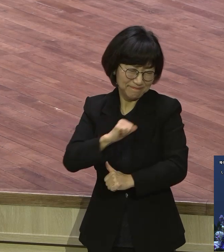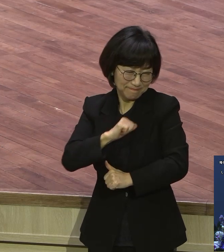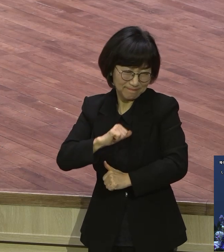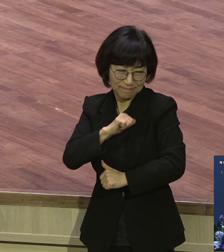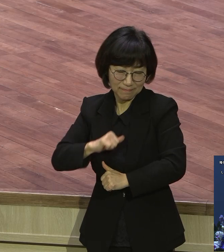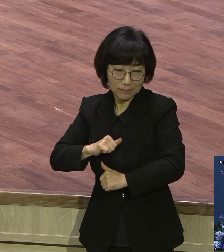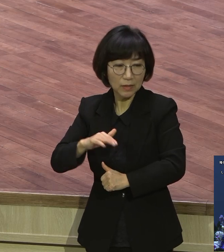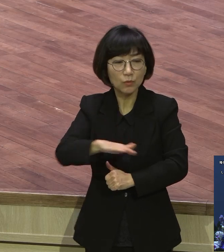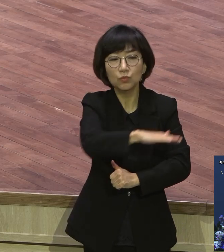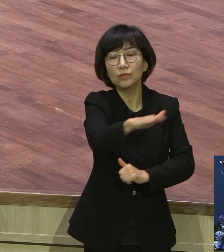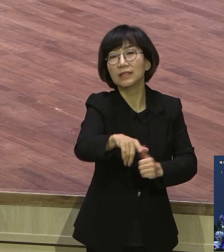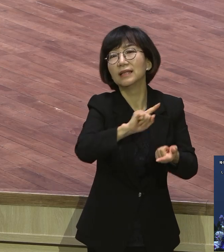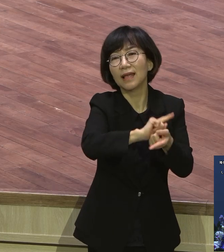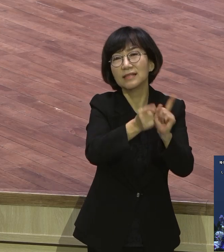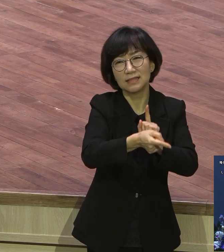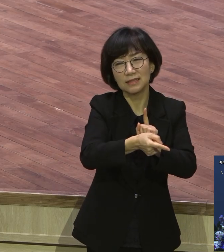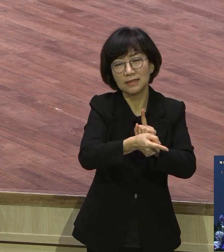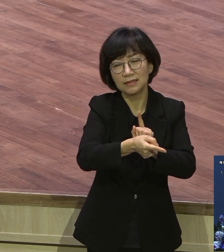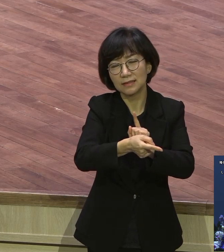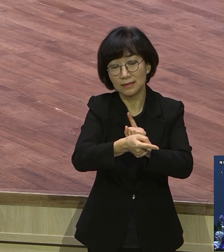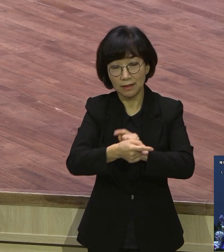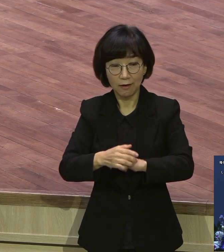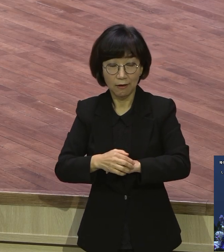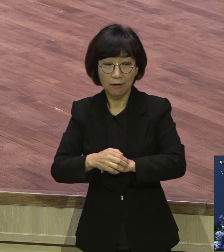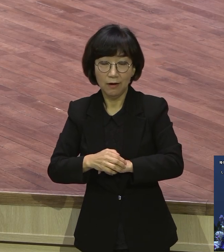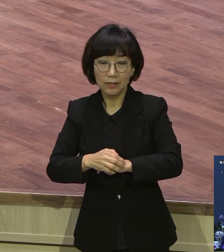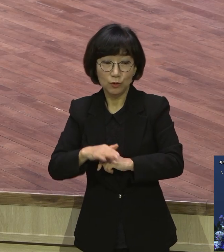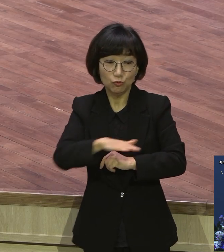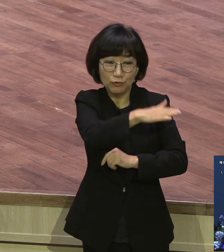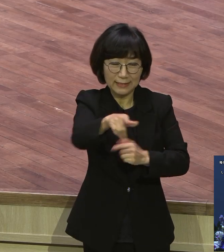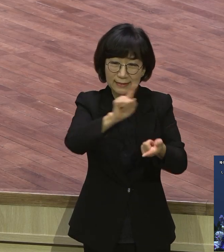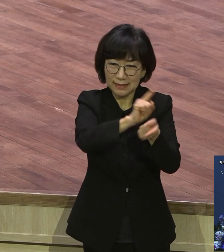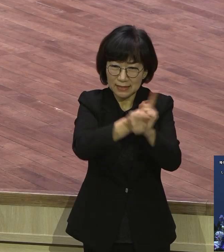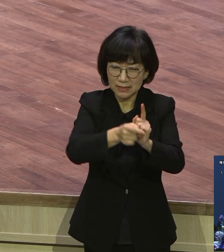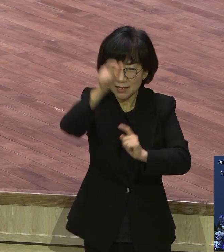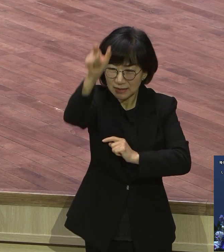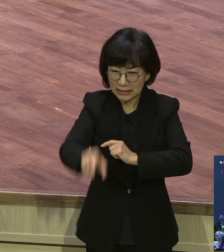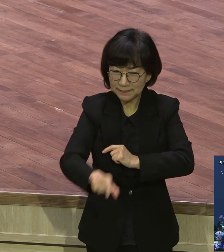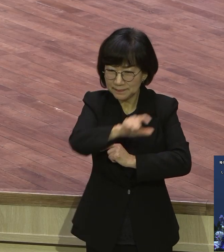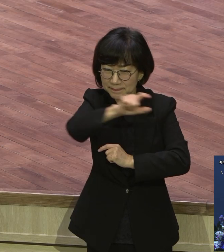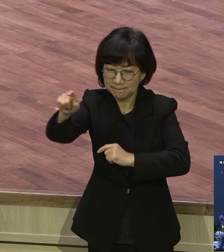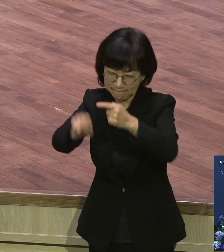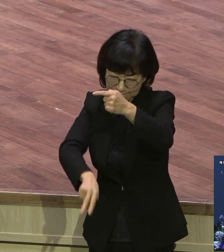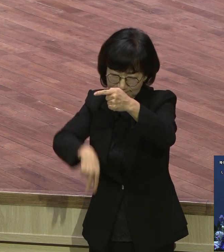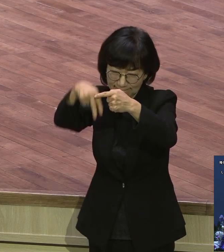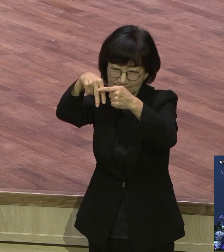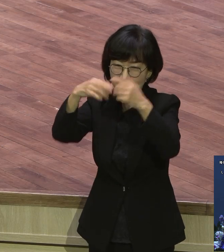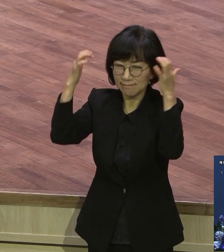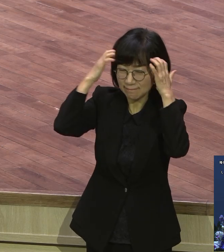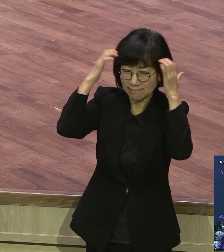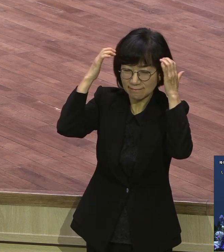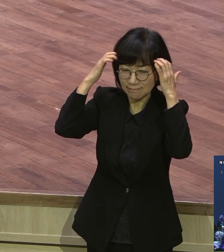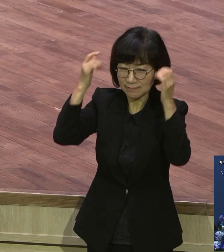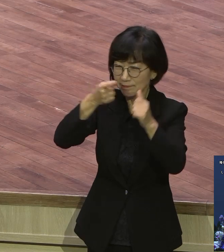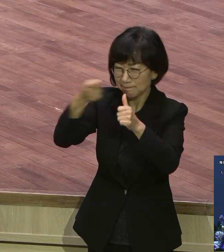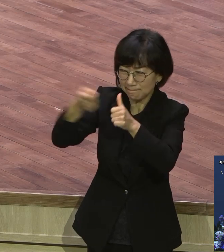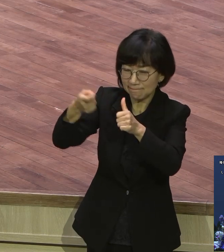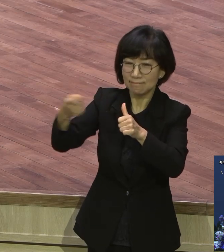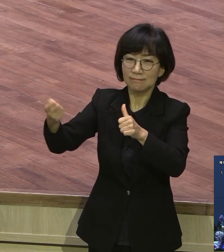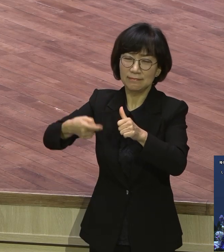당할 것 우리가 지어야 될 이 십자가 대신 지셨어요 이게 하나님의 경률이에요